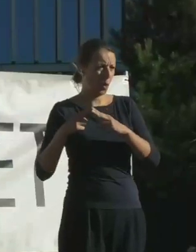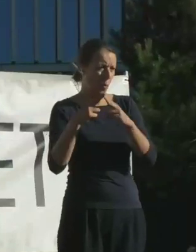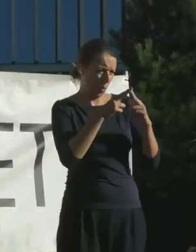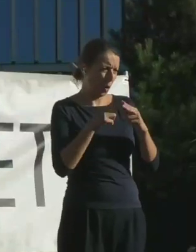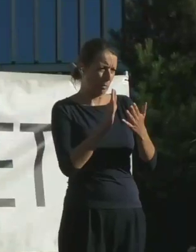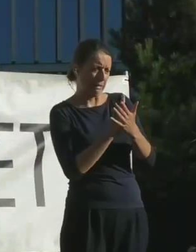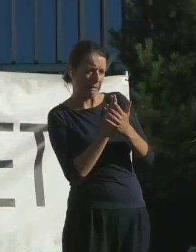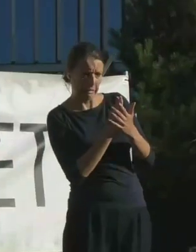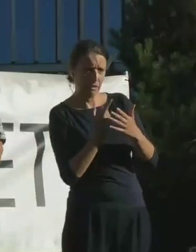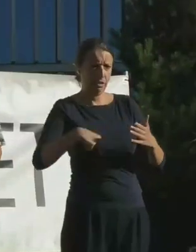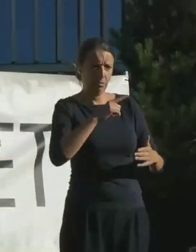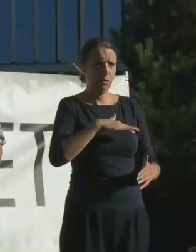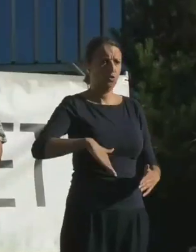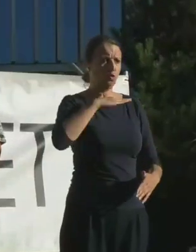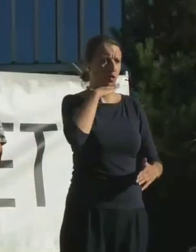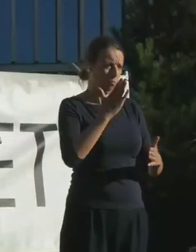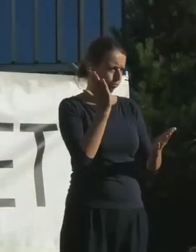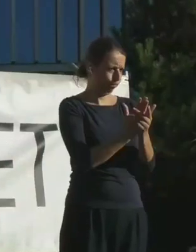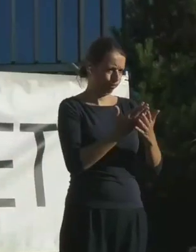Halo.